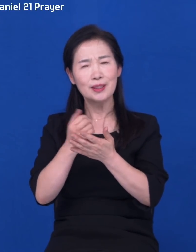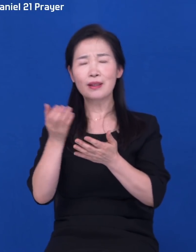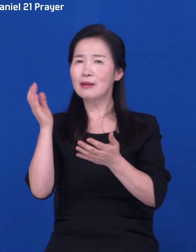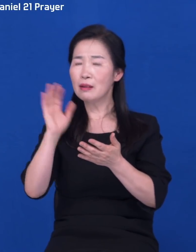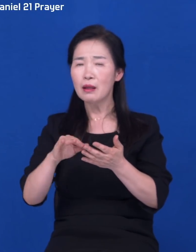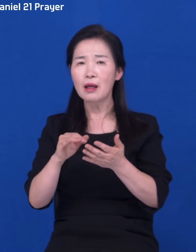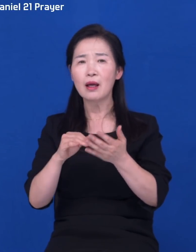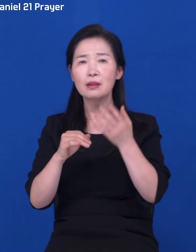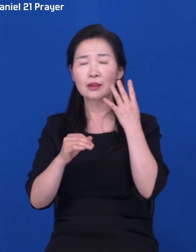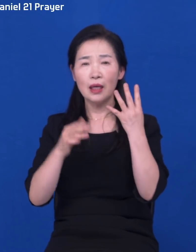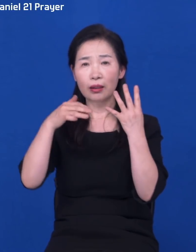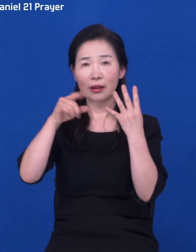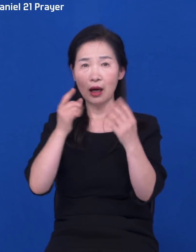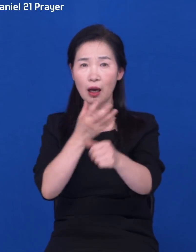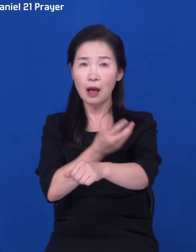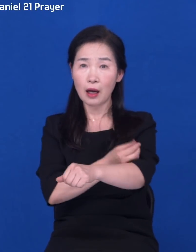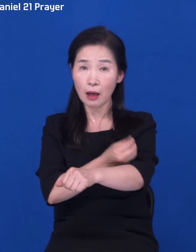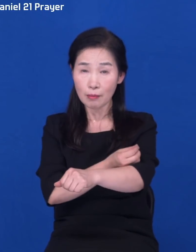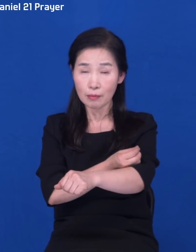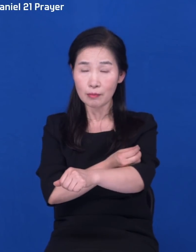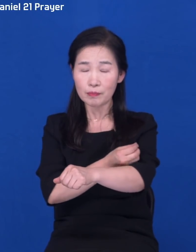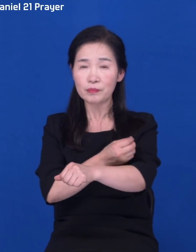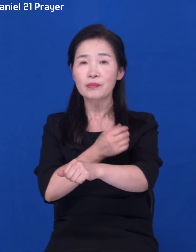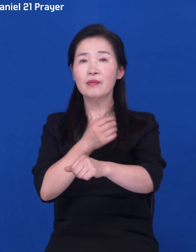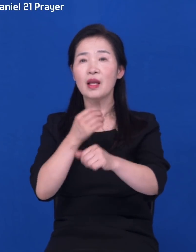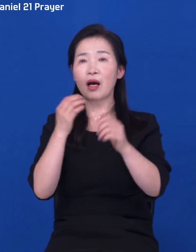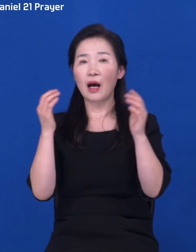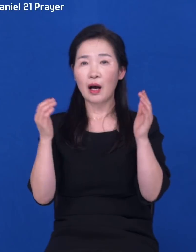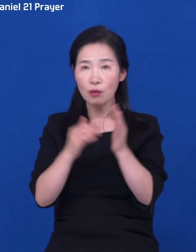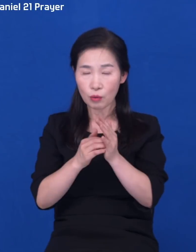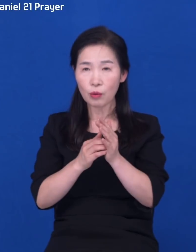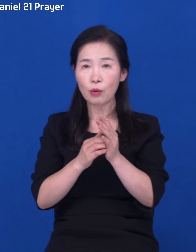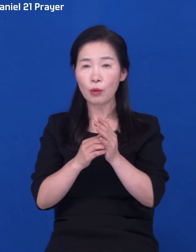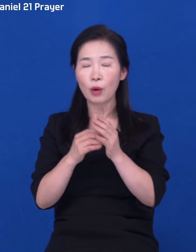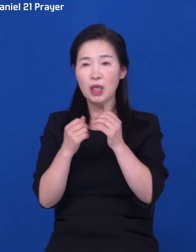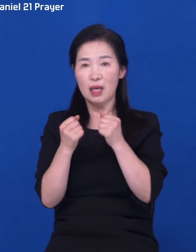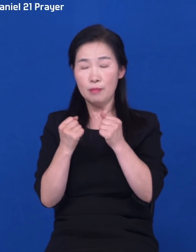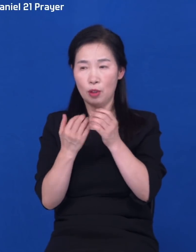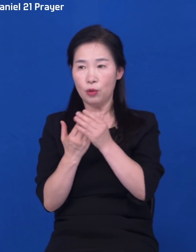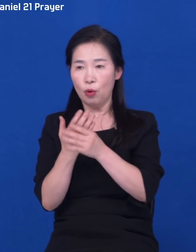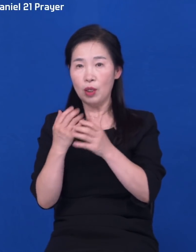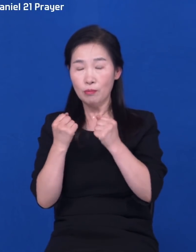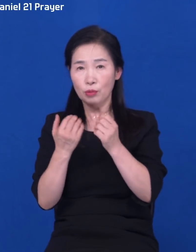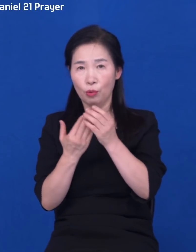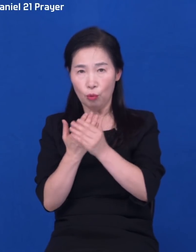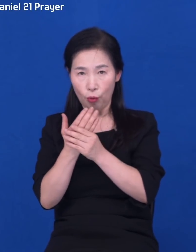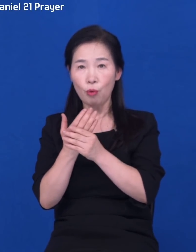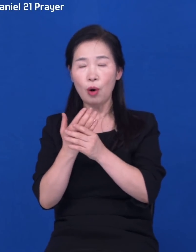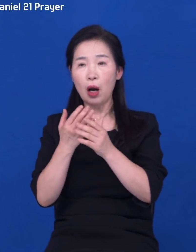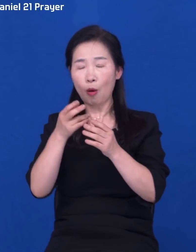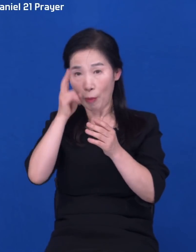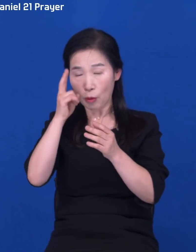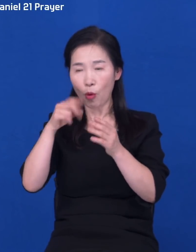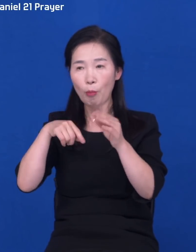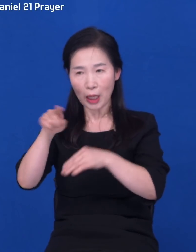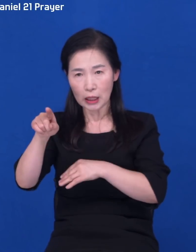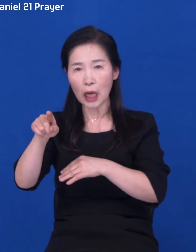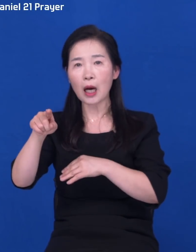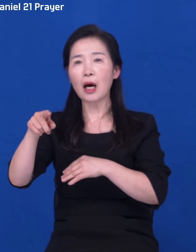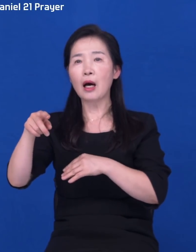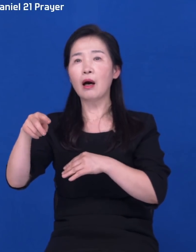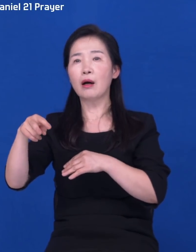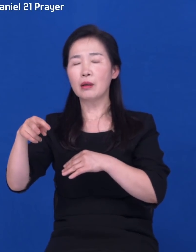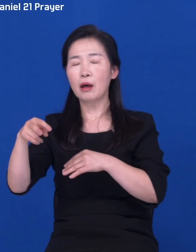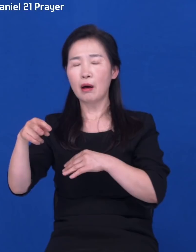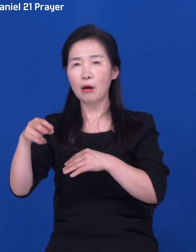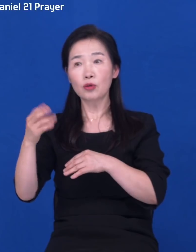했는데 4차 항암 하자마자 몸이 너무 에너지가 좋아져서 밖에 나가도 괜찮은 거예요. 밖에 나가면 바로 열이